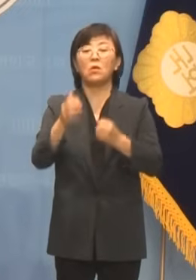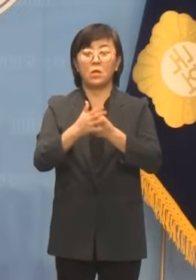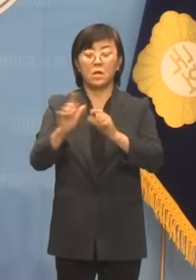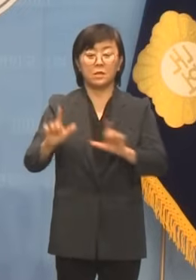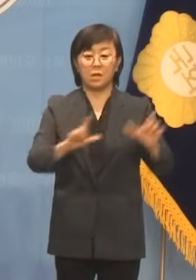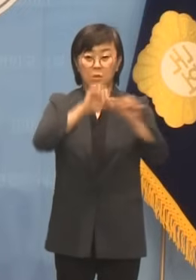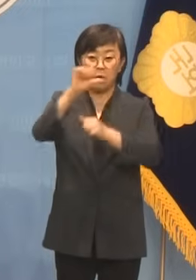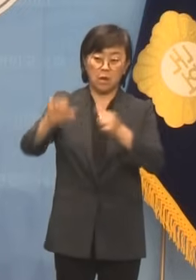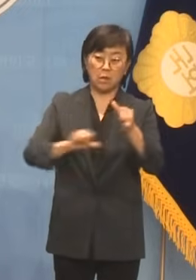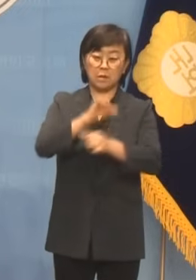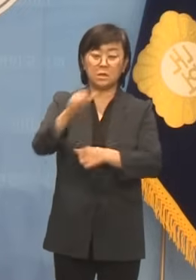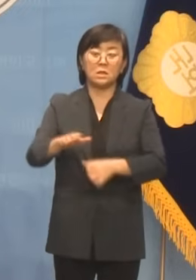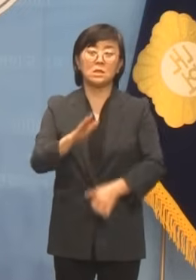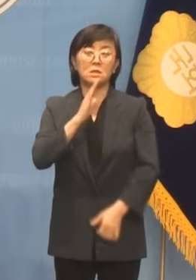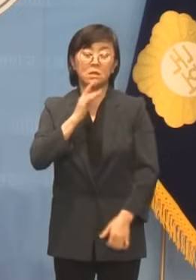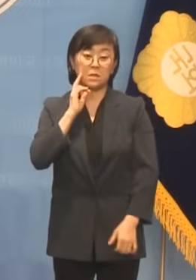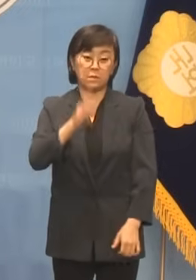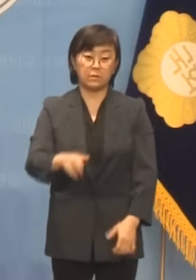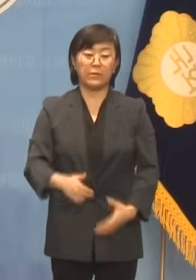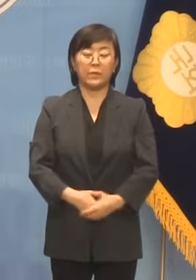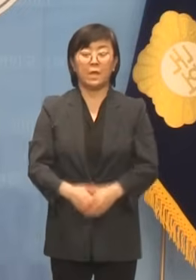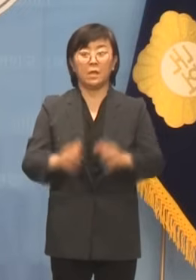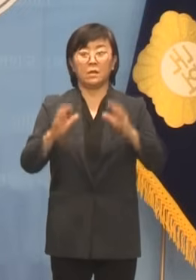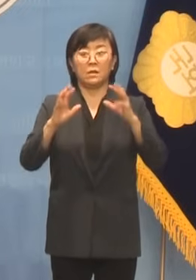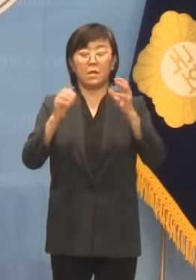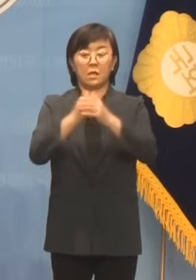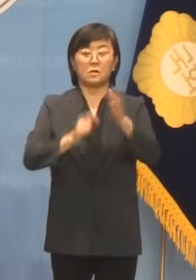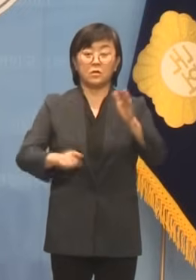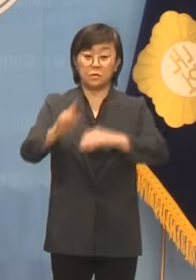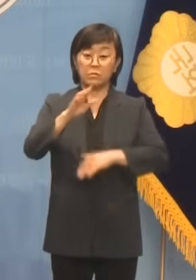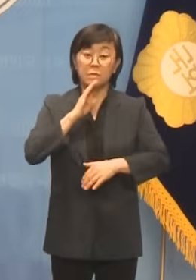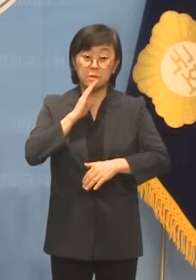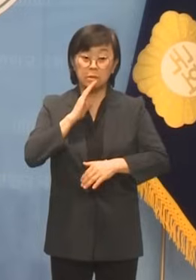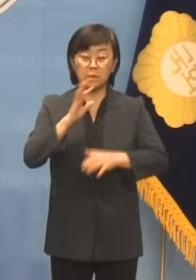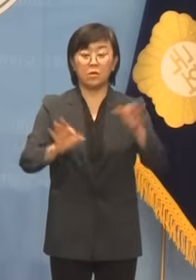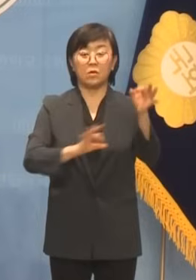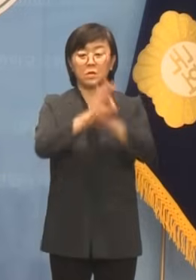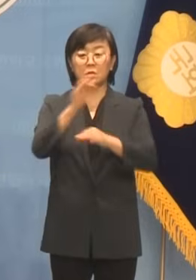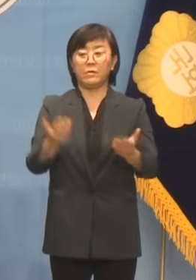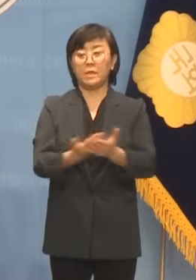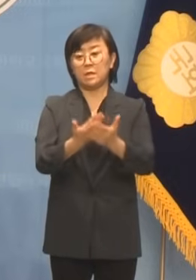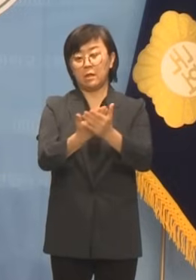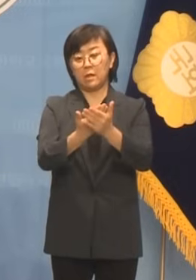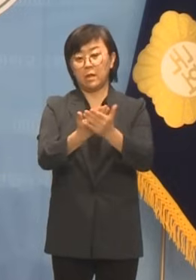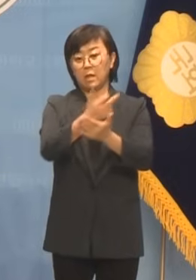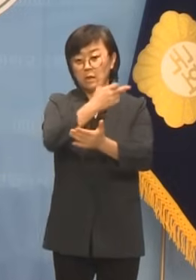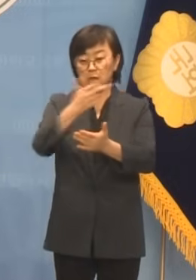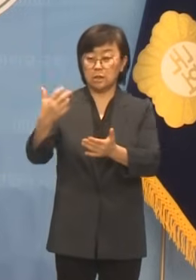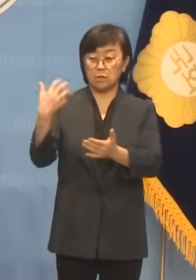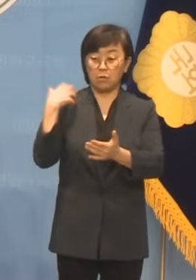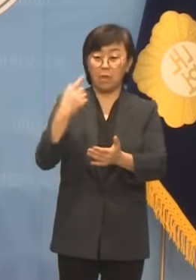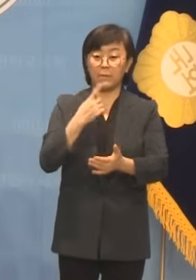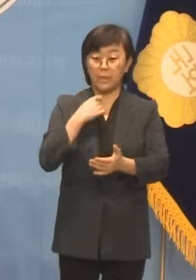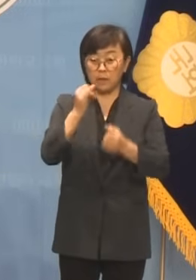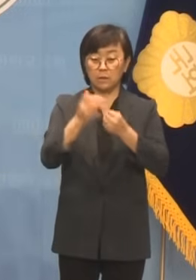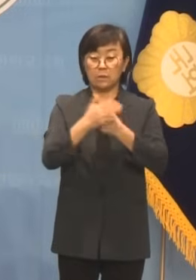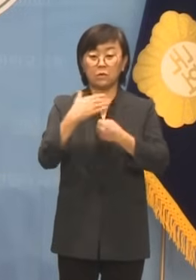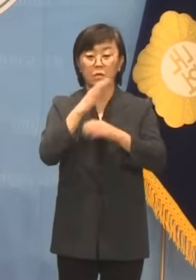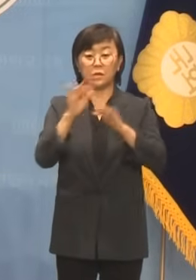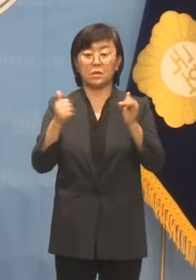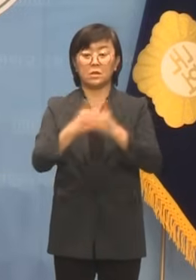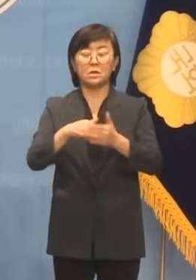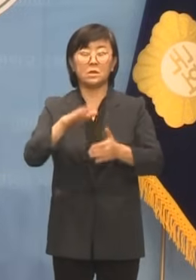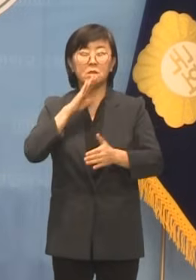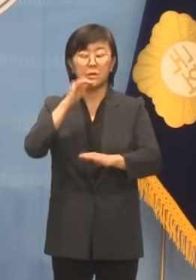처참하기 이를 데 없는 현실입니다. 나라가 선진국이 됐다고 하지만 경제적 도약기에 큰 역할을 하셨던 어르신들은